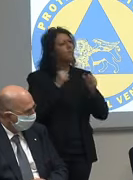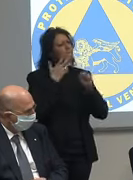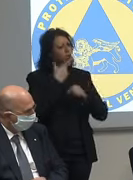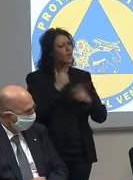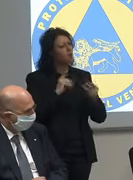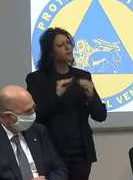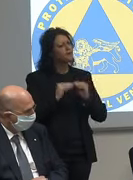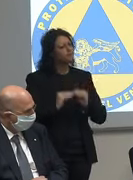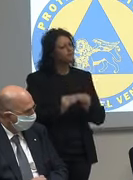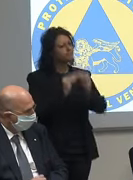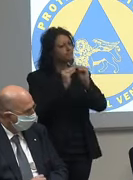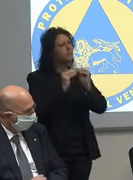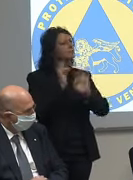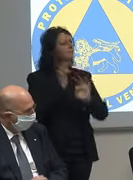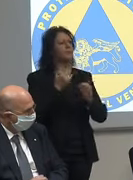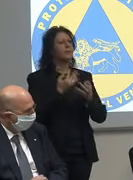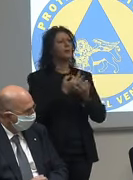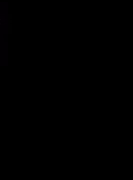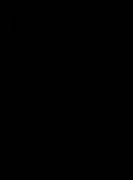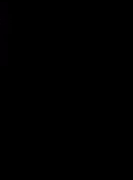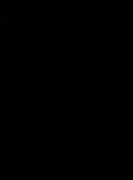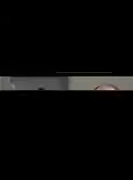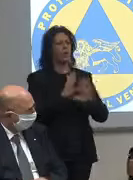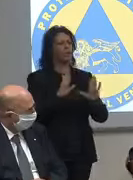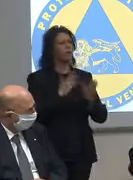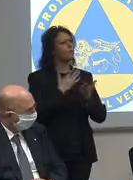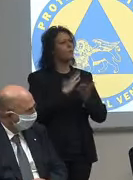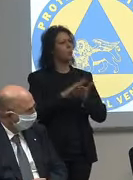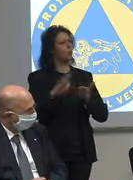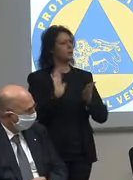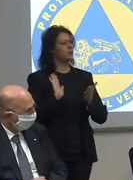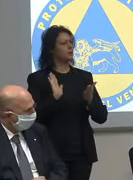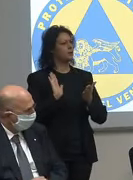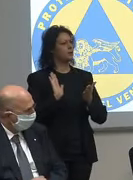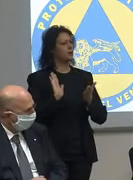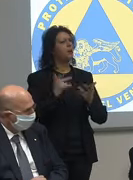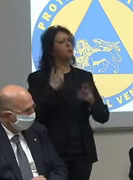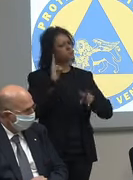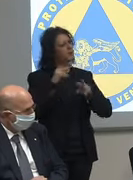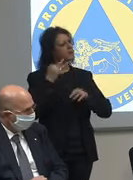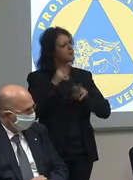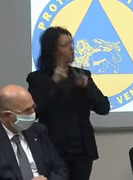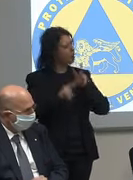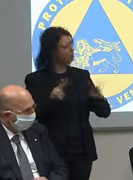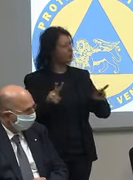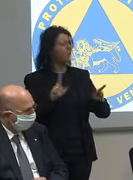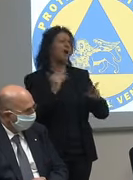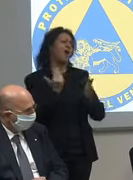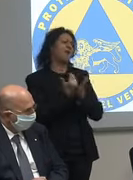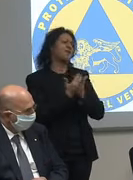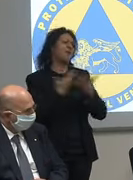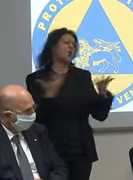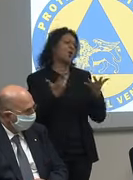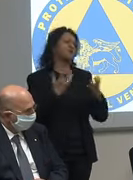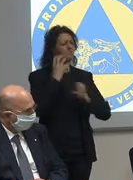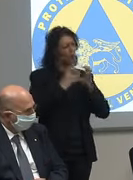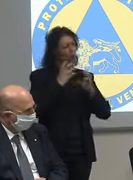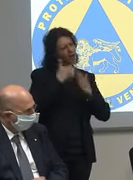in maniera efficace e leale dopo per quello che hanno fatto, ma non con una marea di carte in partenza. Quindi io credo